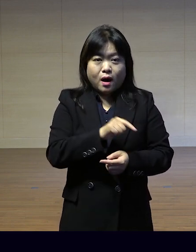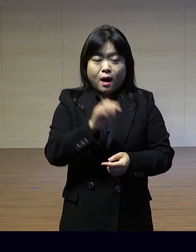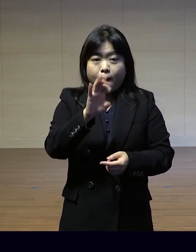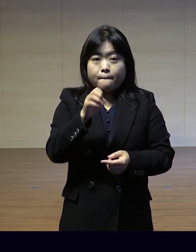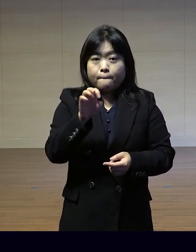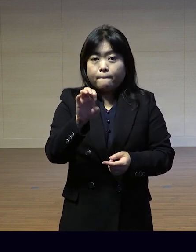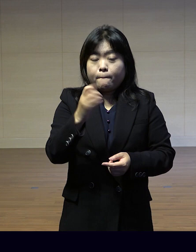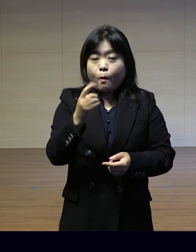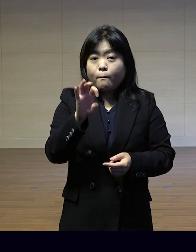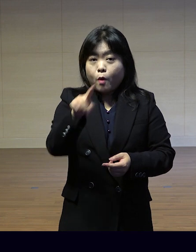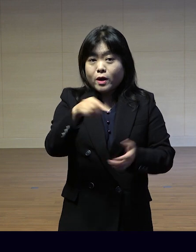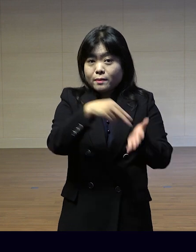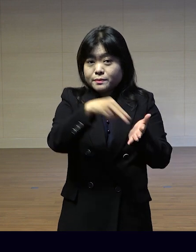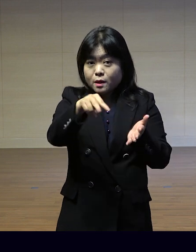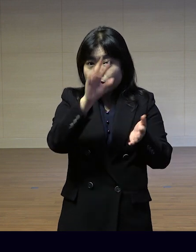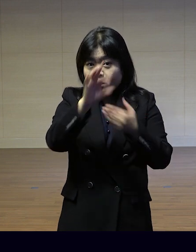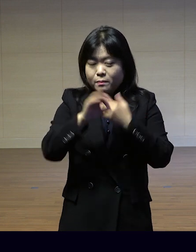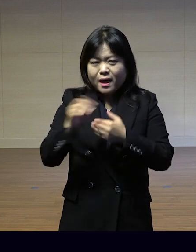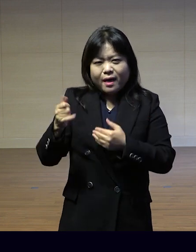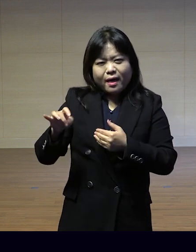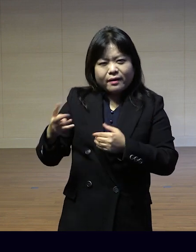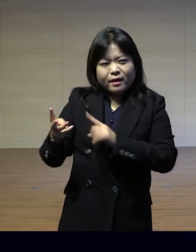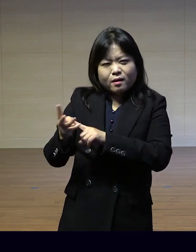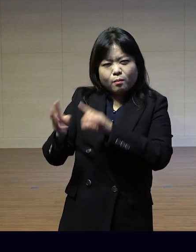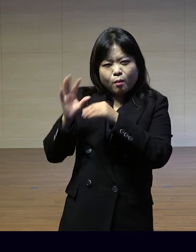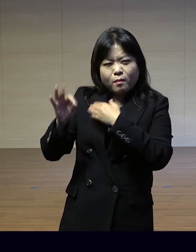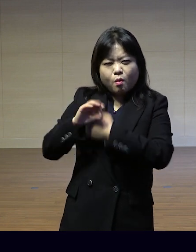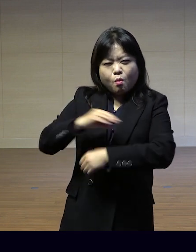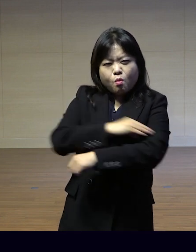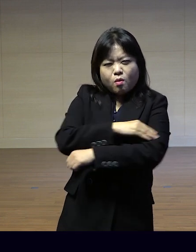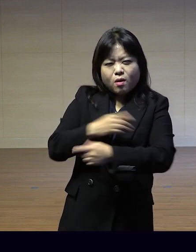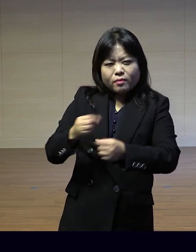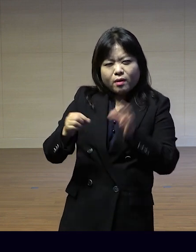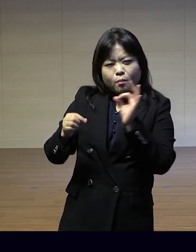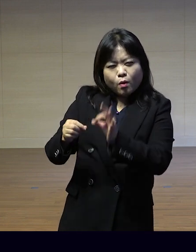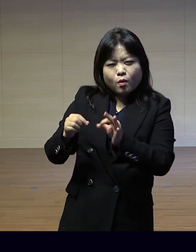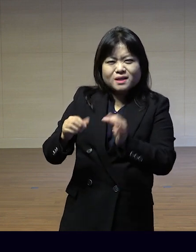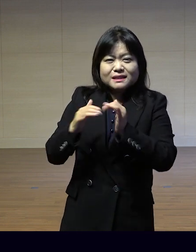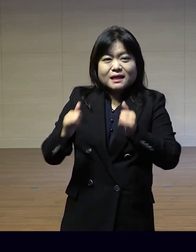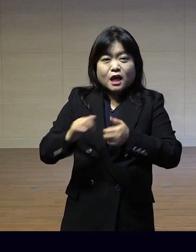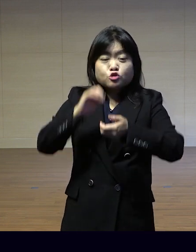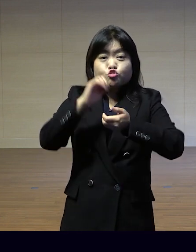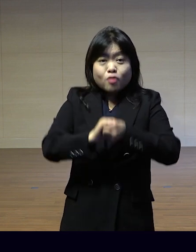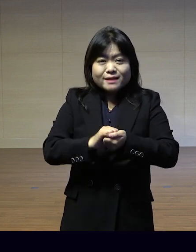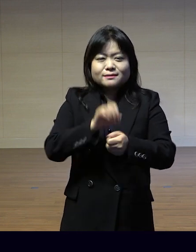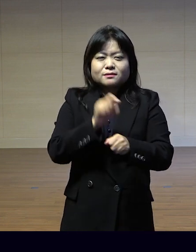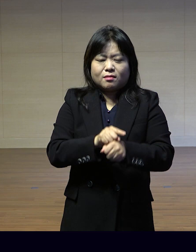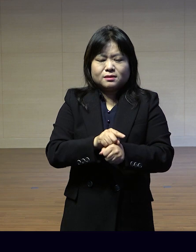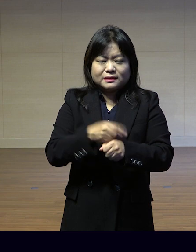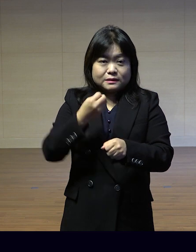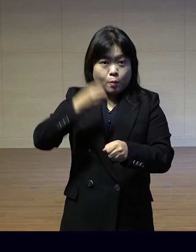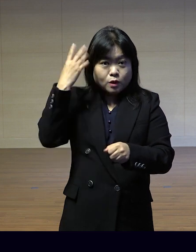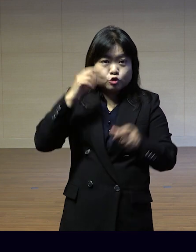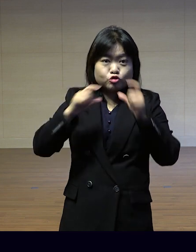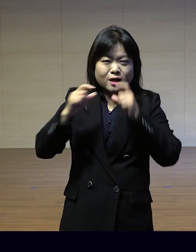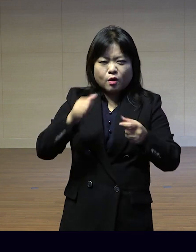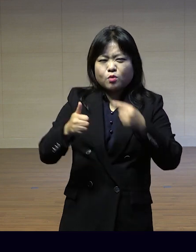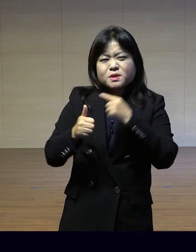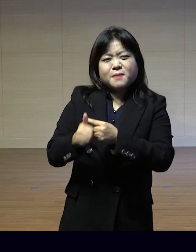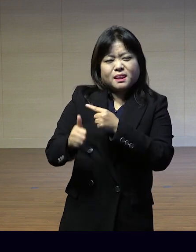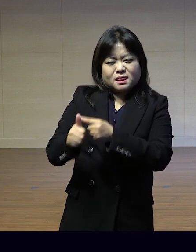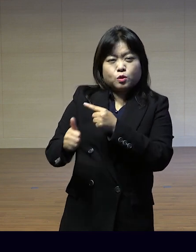포퍼의 입장에서 보면 해겔의 이런 입장은 월권이고 인간의 유한성을 망각한 주장이라고